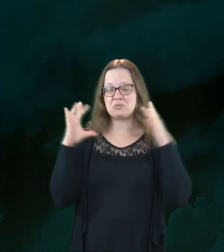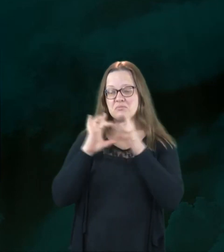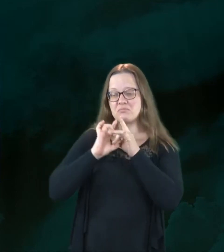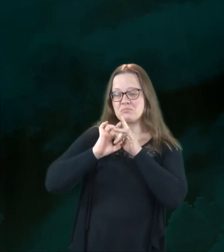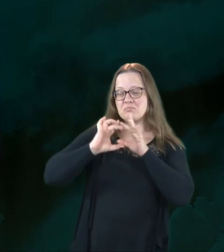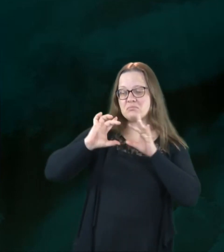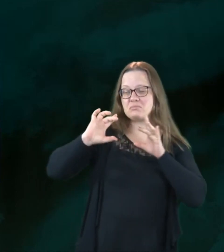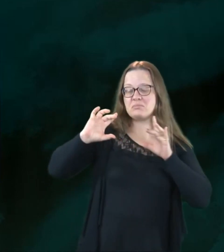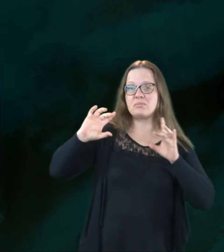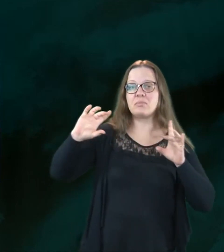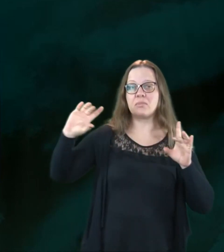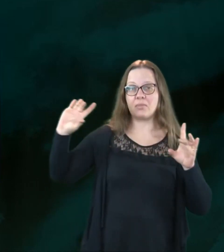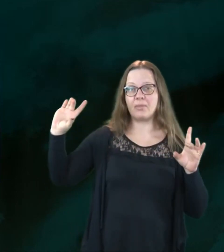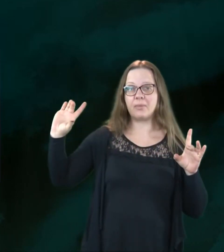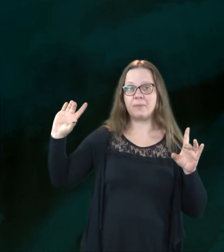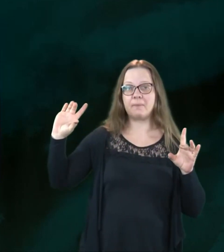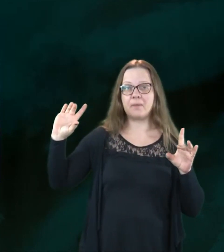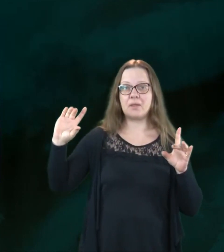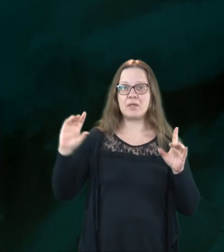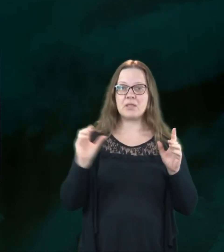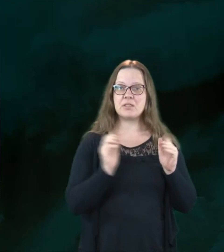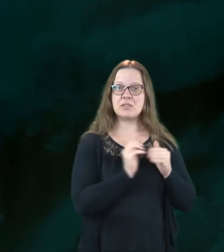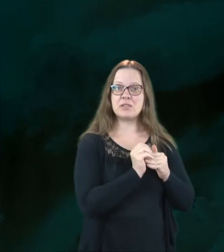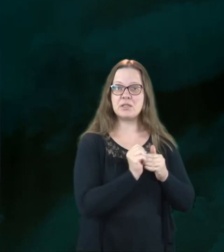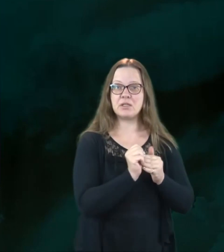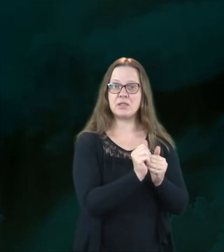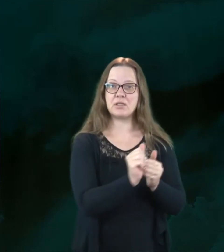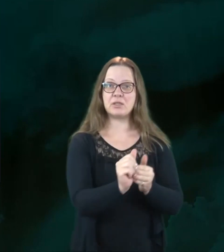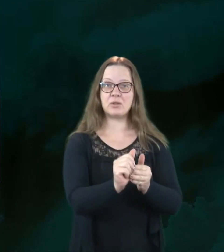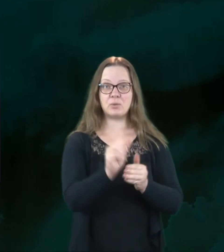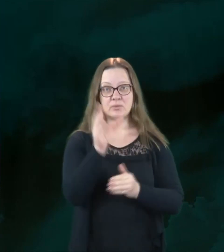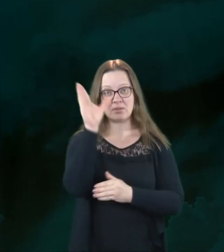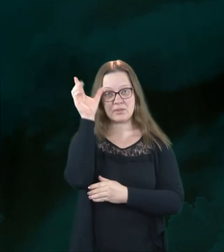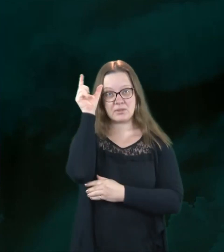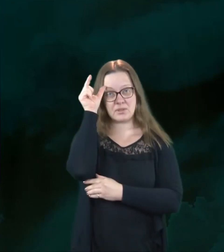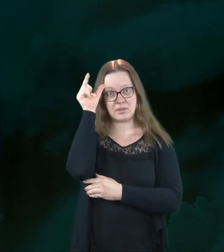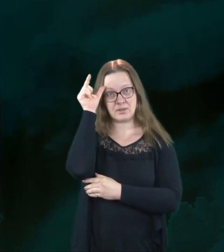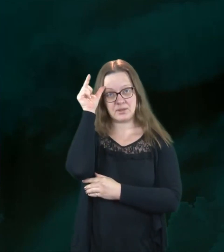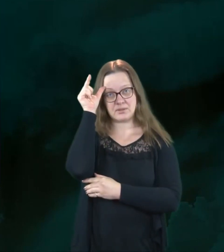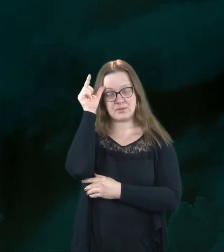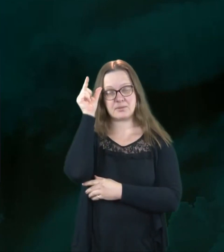Cristo, e essa parte se tornou uma coisa